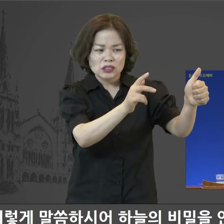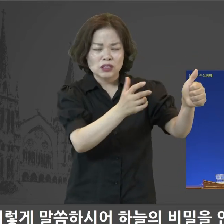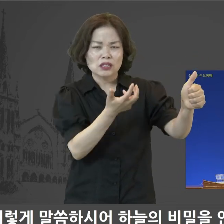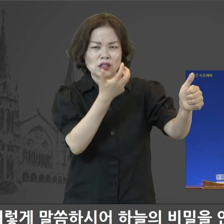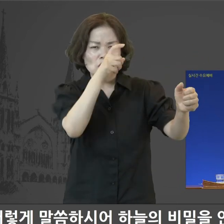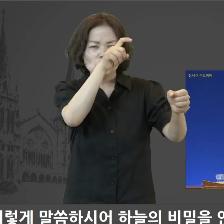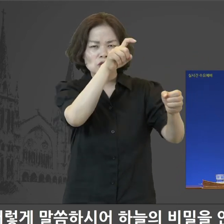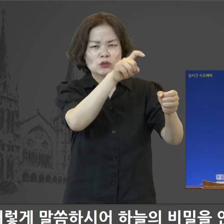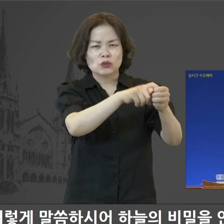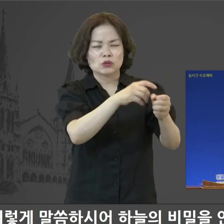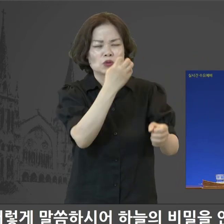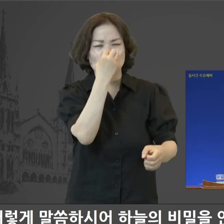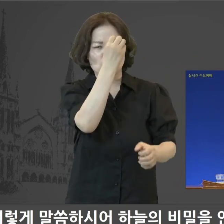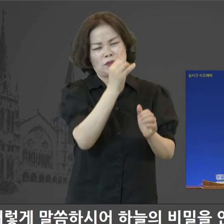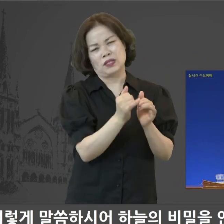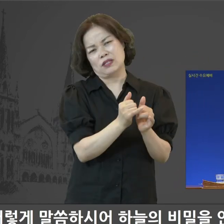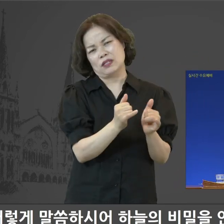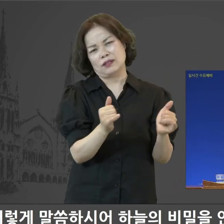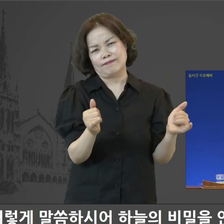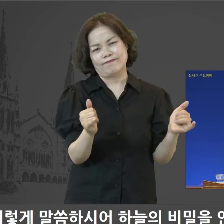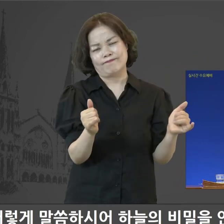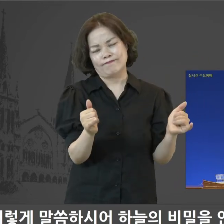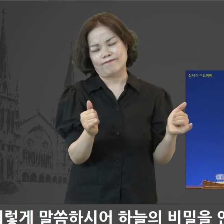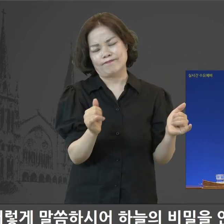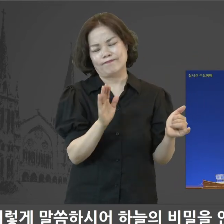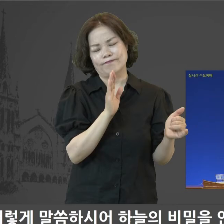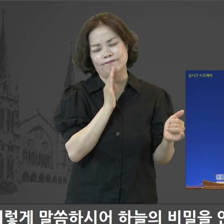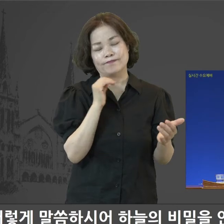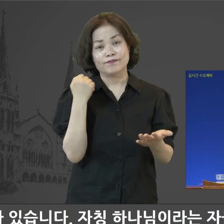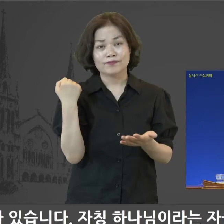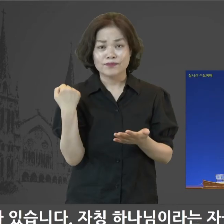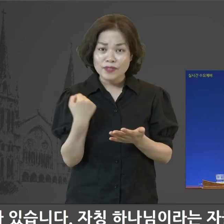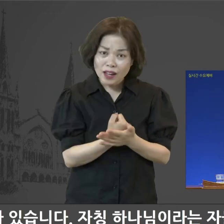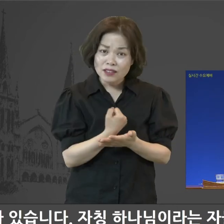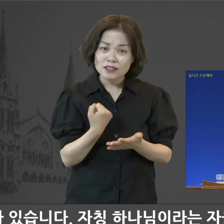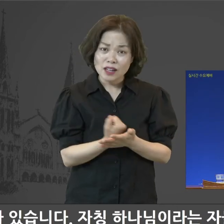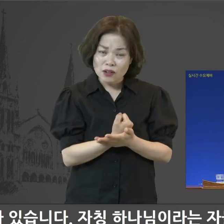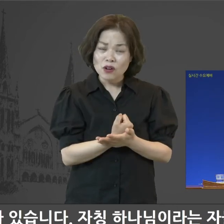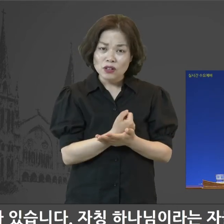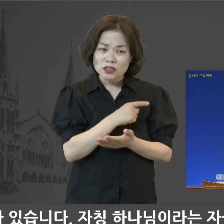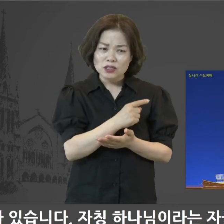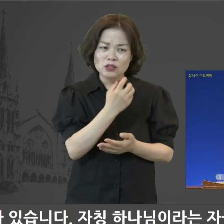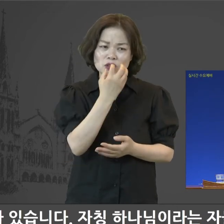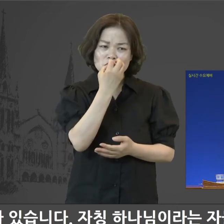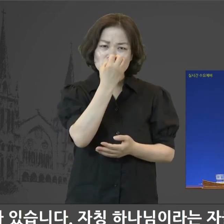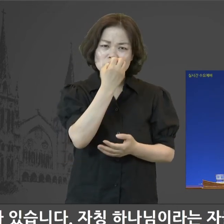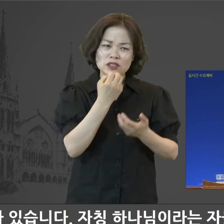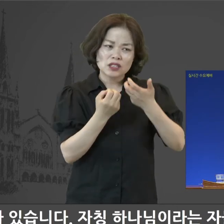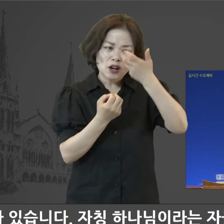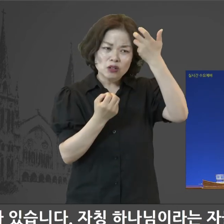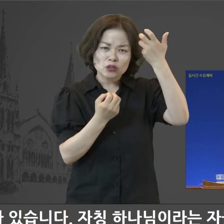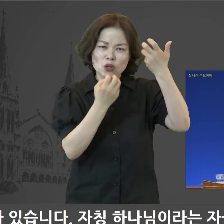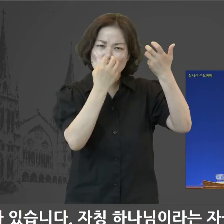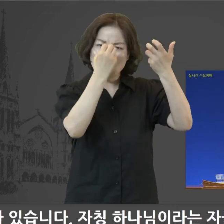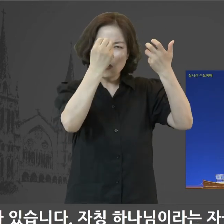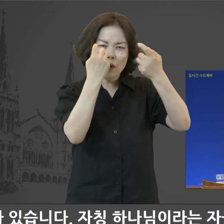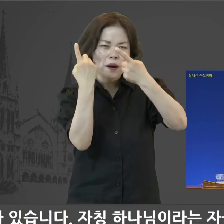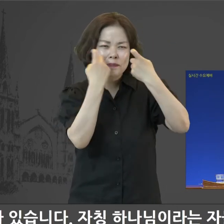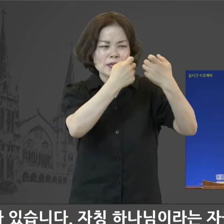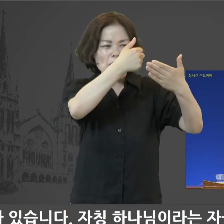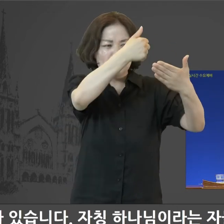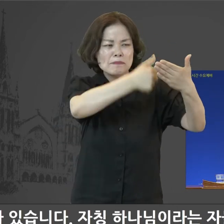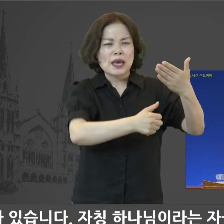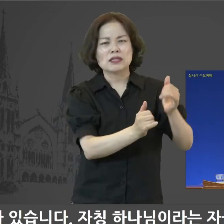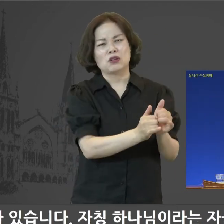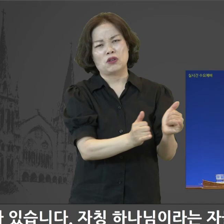영적으로 또 교만한 자들. 정말 안타까운 것은 이런 영적 교만과 미혹에 빠져